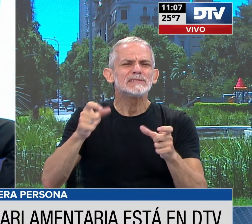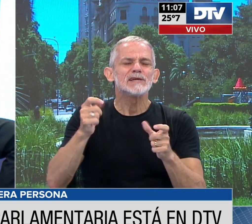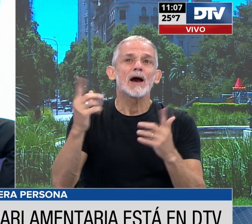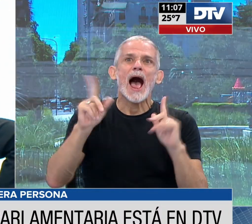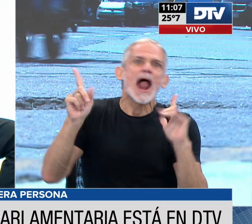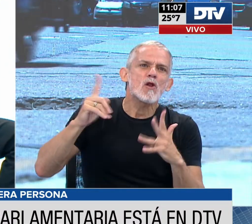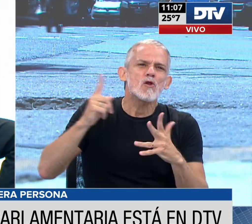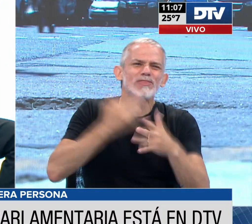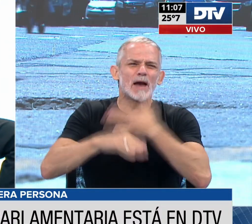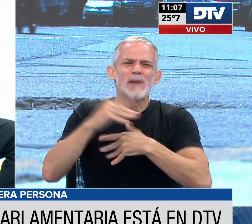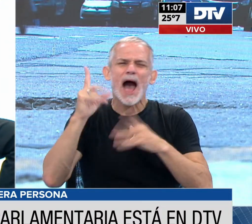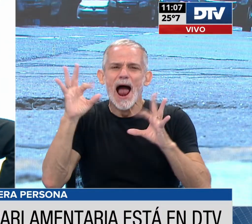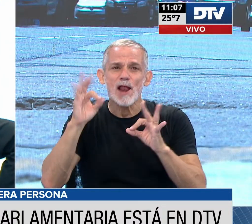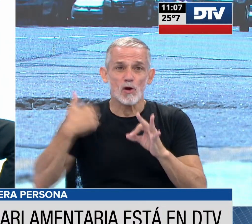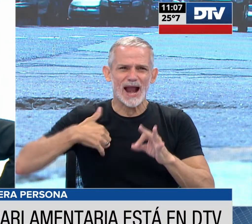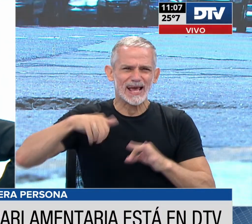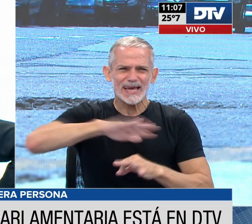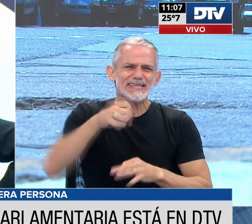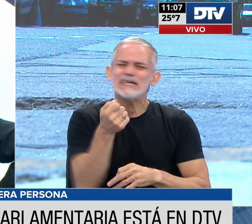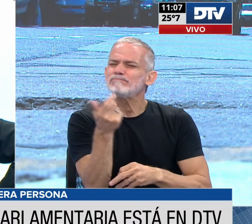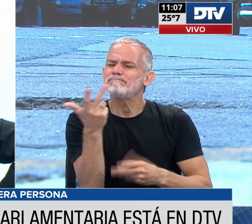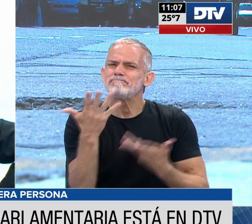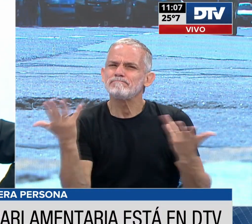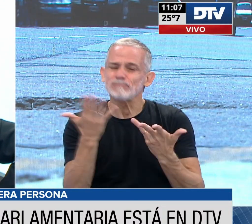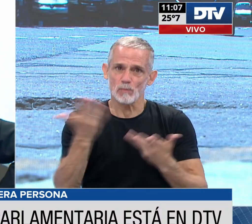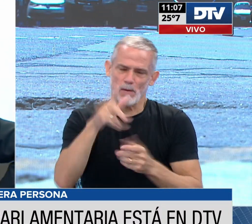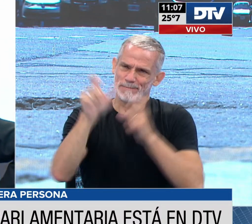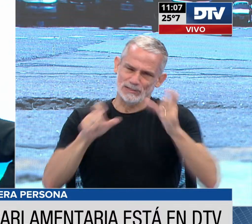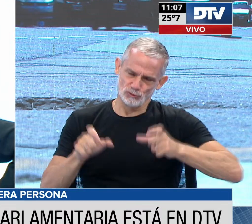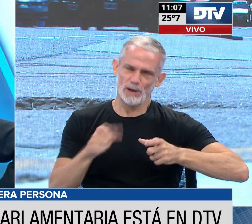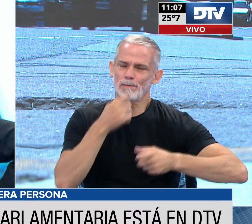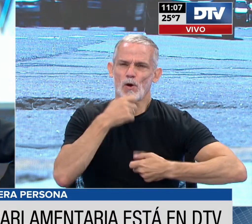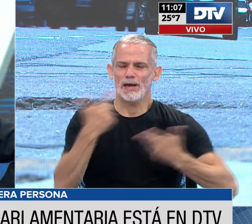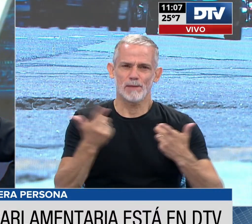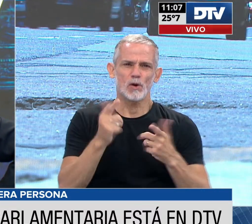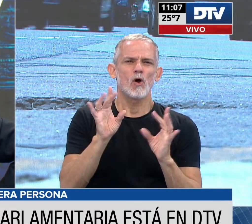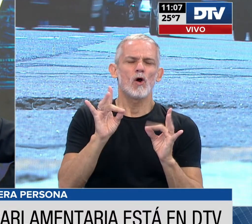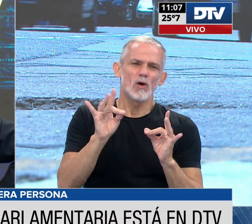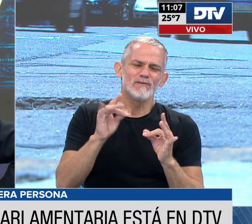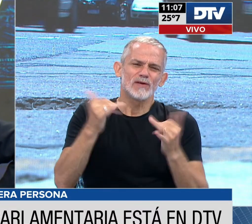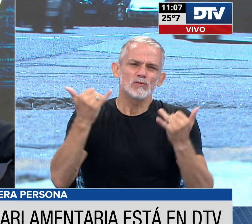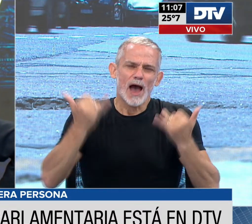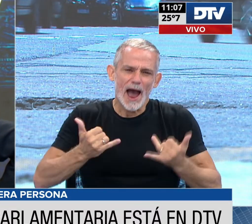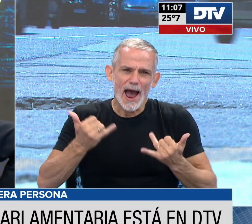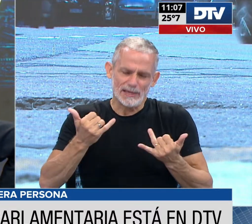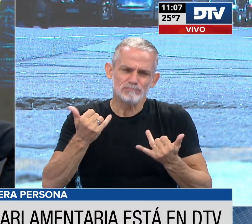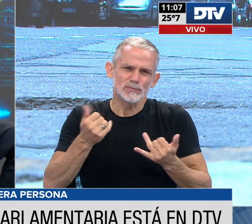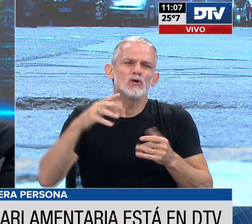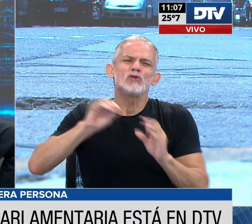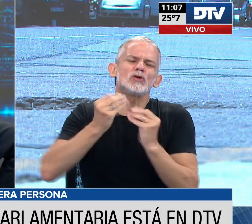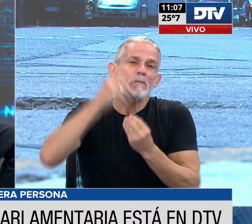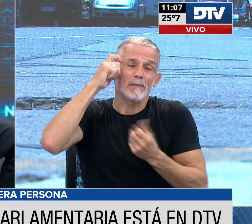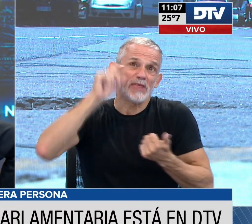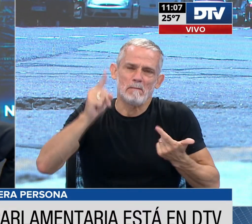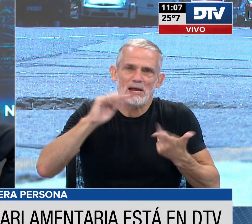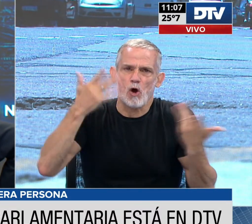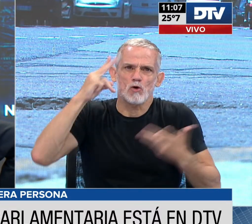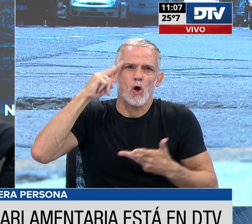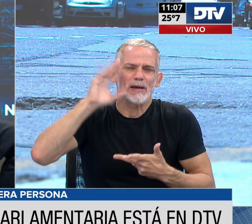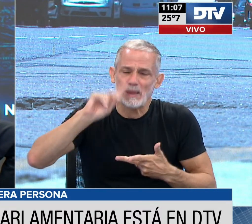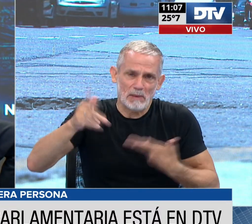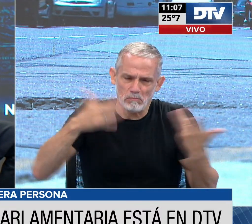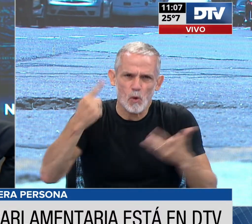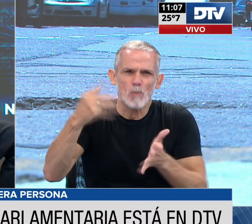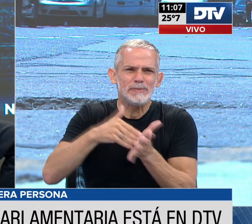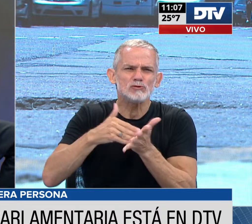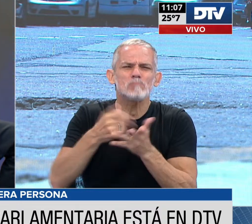alguna discapacidad en la Argentina? Hablamos de personas complicadas, son 10.000, 90.000, 1 millón. ¿Hay